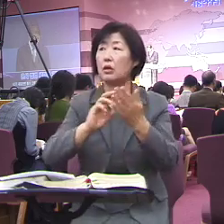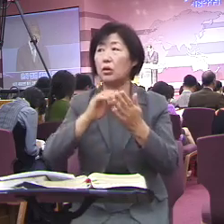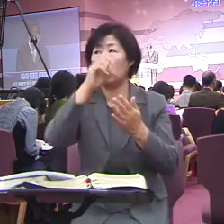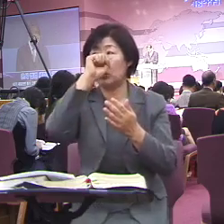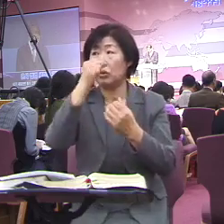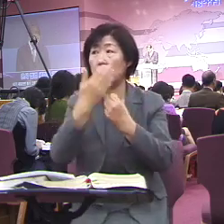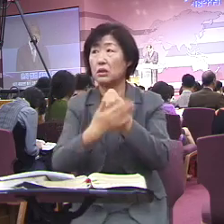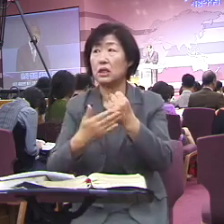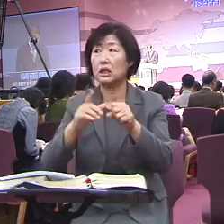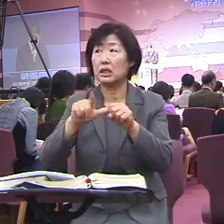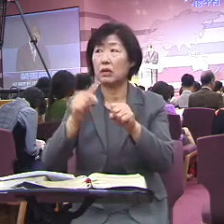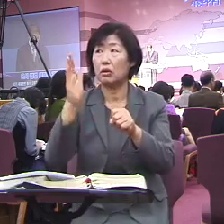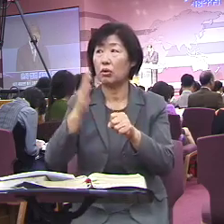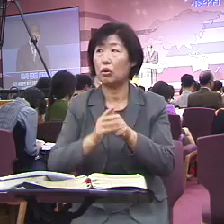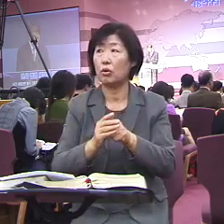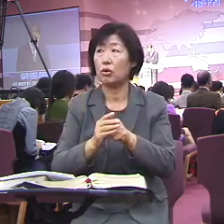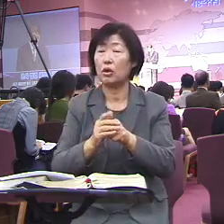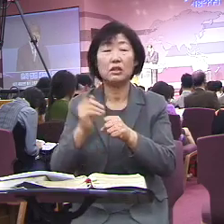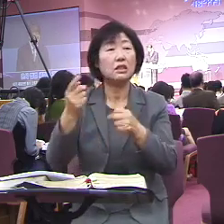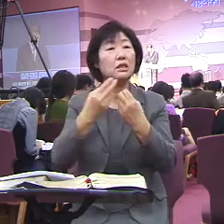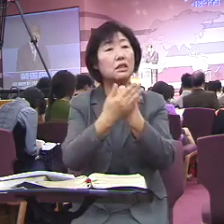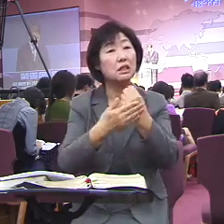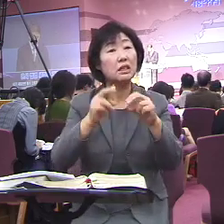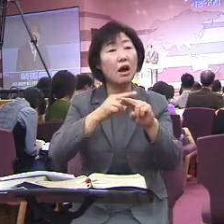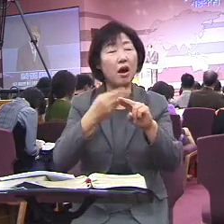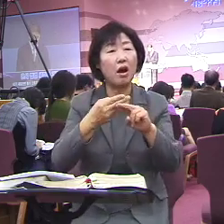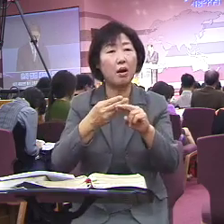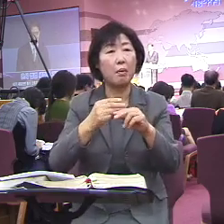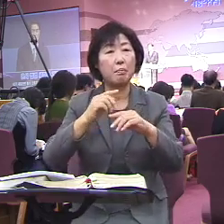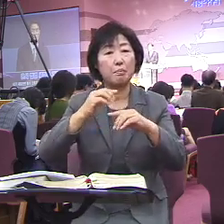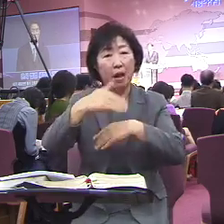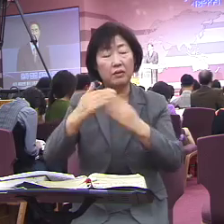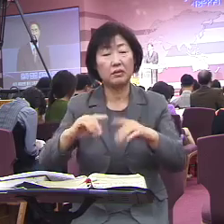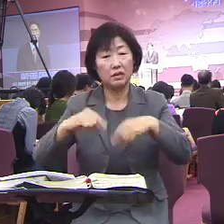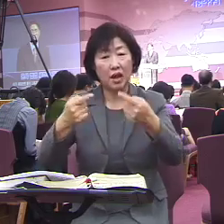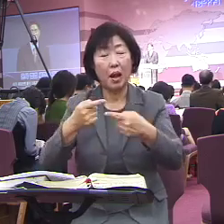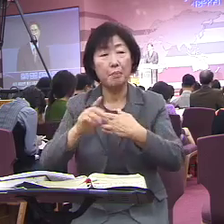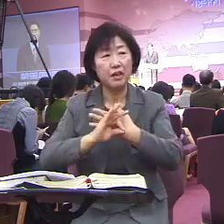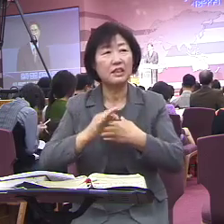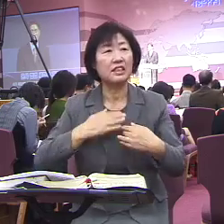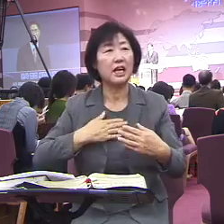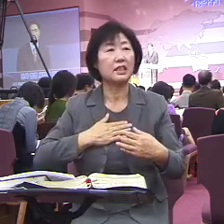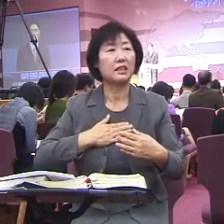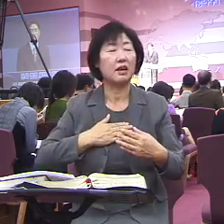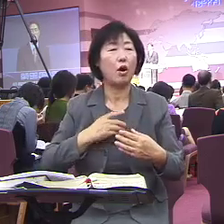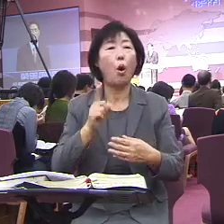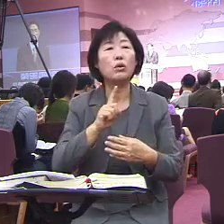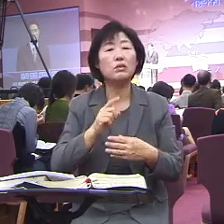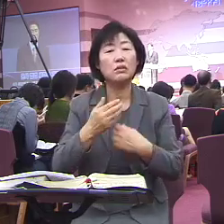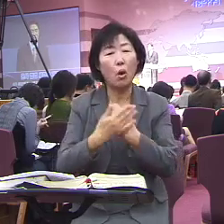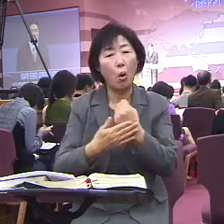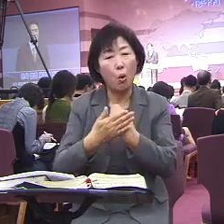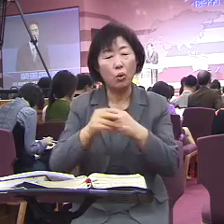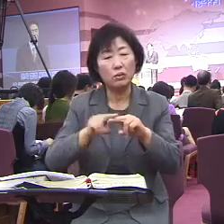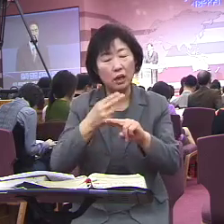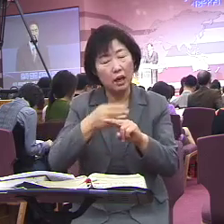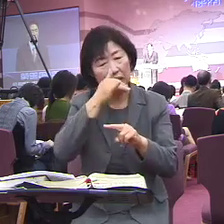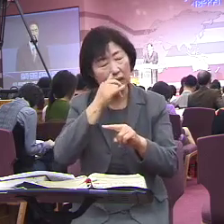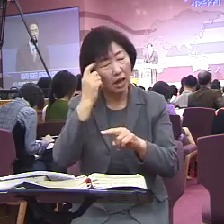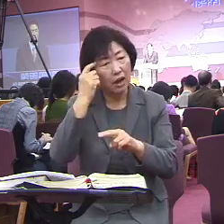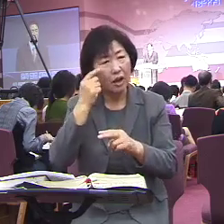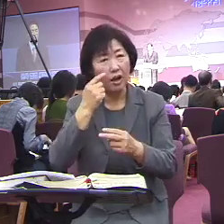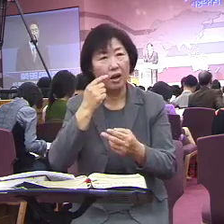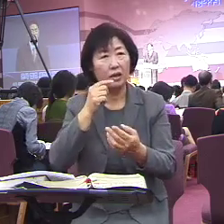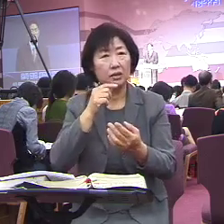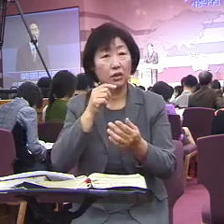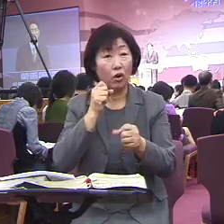시간 누리기를 바라고요. 큐티 훈련 학교는 드림 오피스 시동 세미나실에서 열립니다. 혹시 드림 오피스 가시는 길